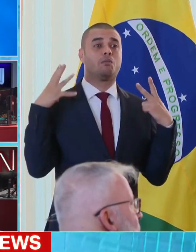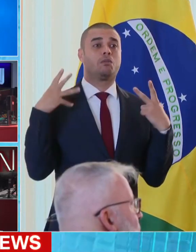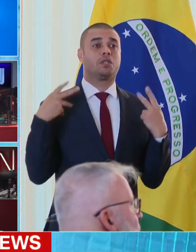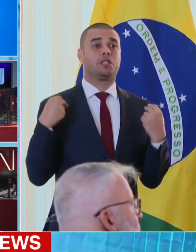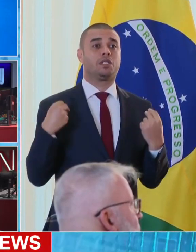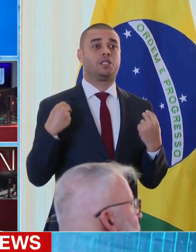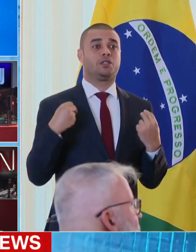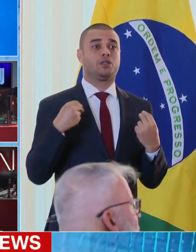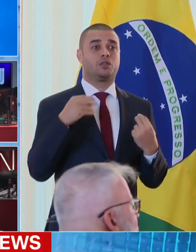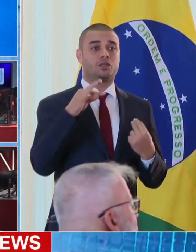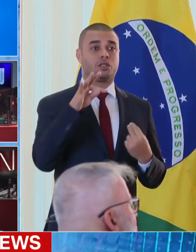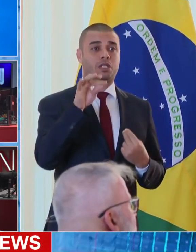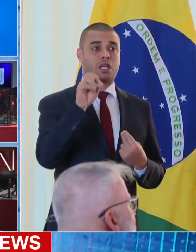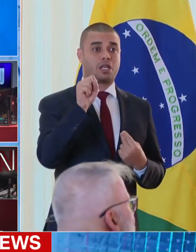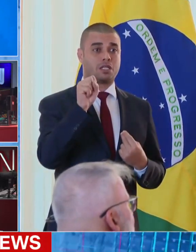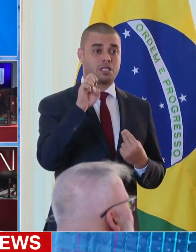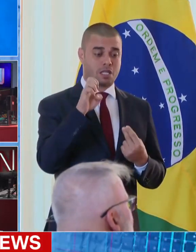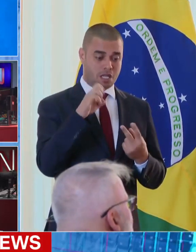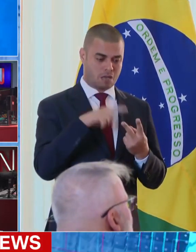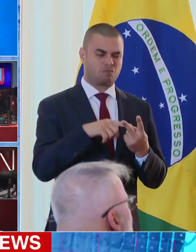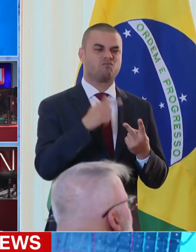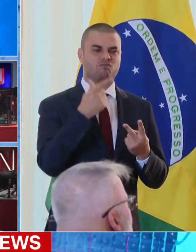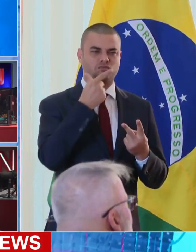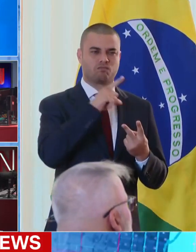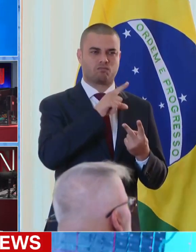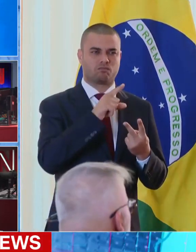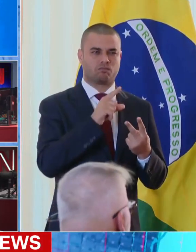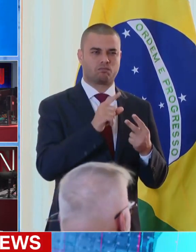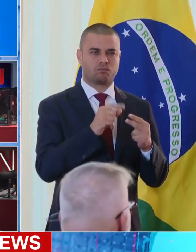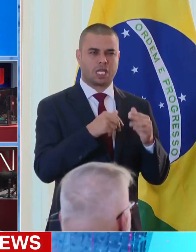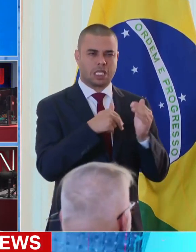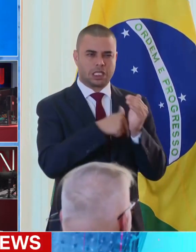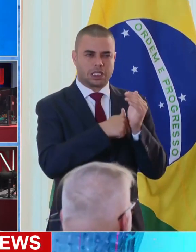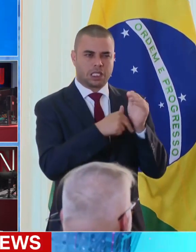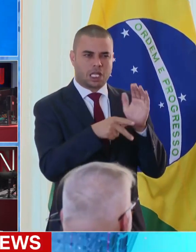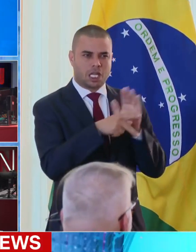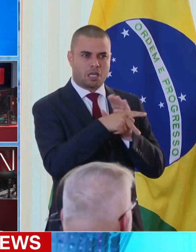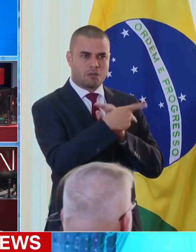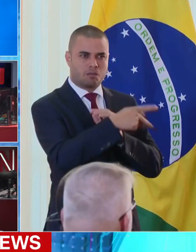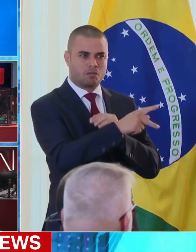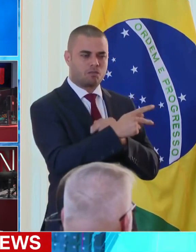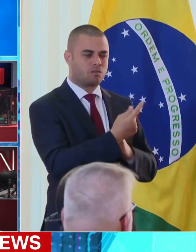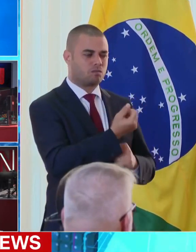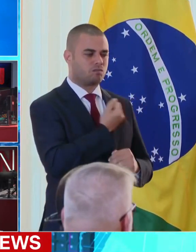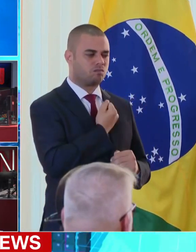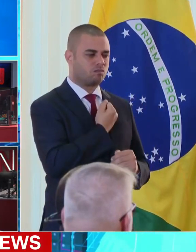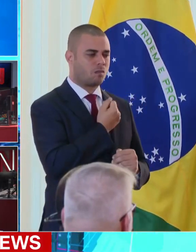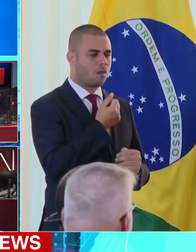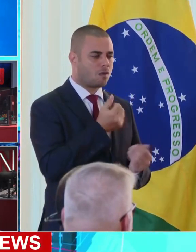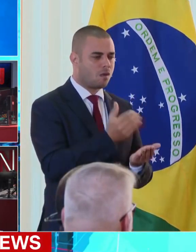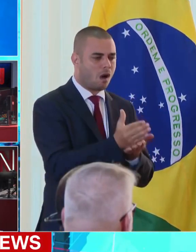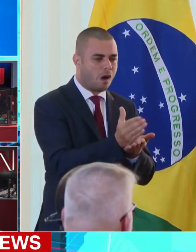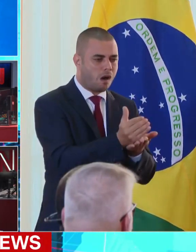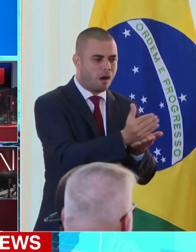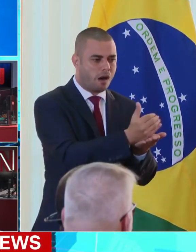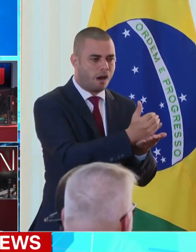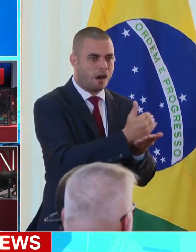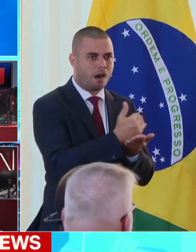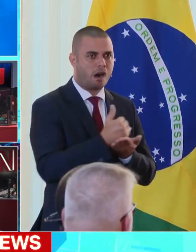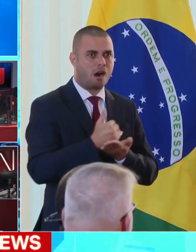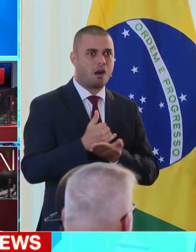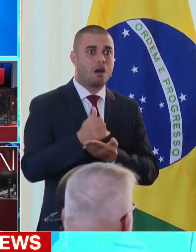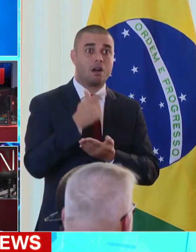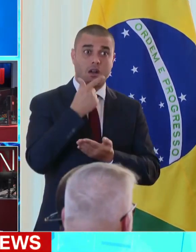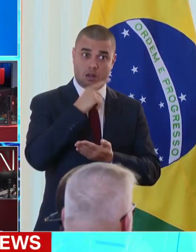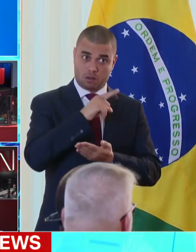atitude ilícita afronta à lei aumente a embaixadores Leandro Rezende inclusive ao falar sobre as forças